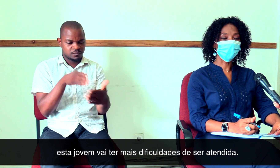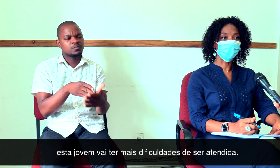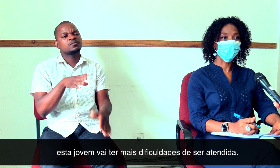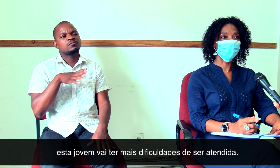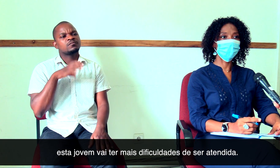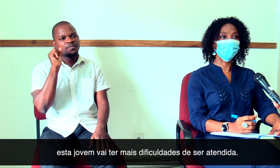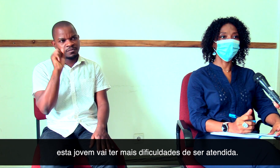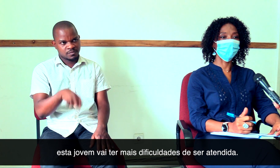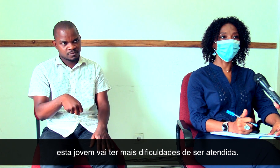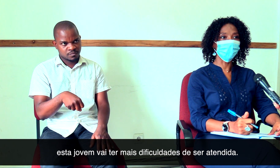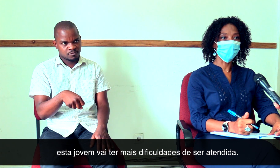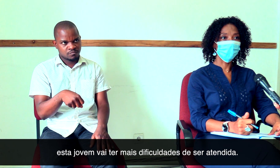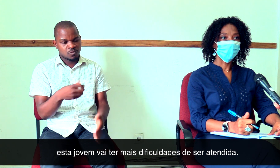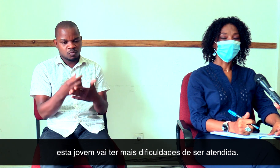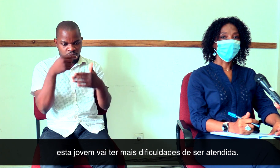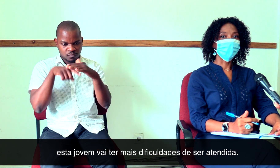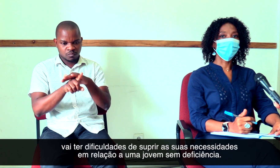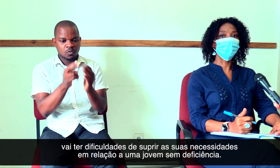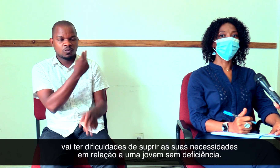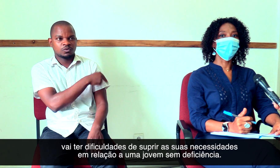dificuldade de ser atendido,